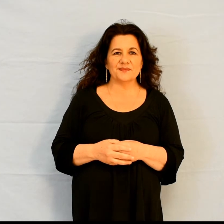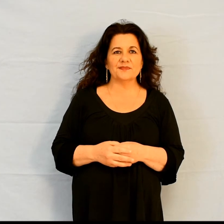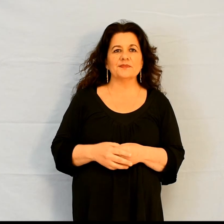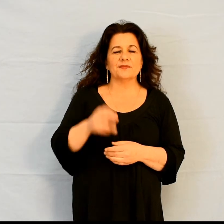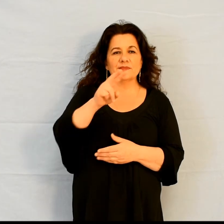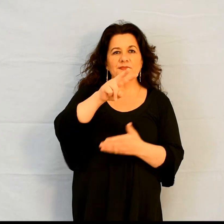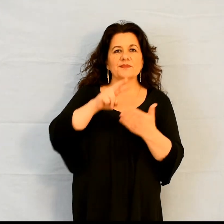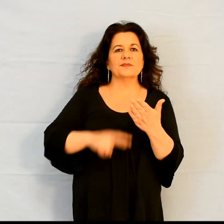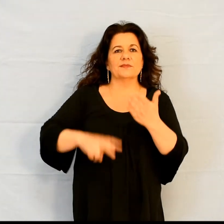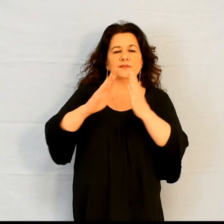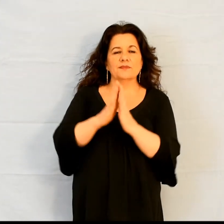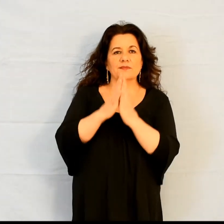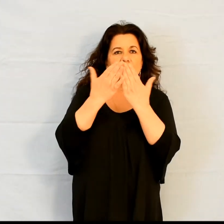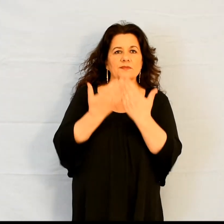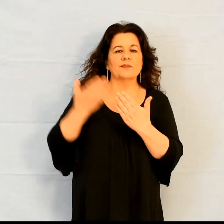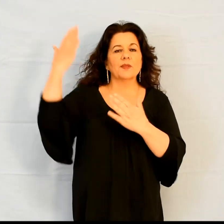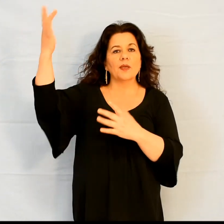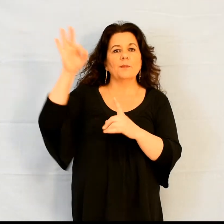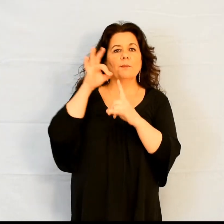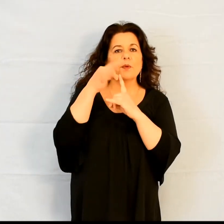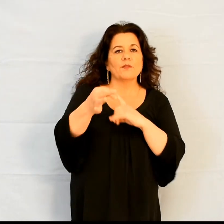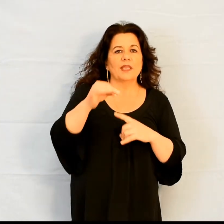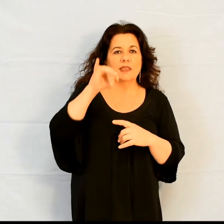Lecture du livre du prophète Isaïe.